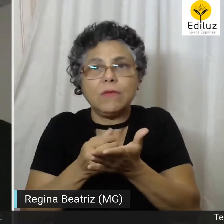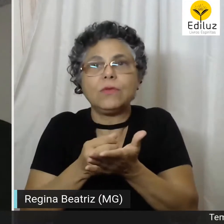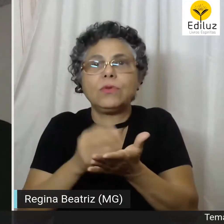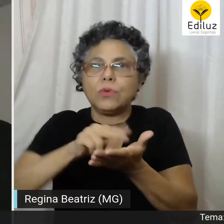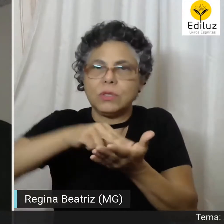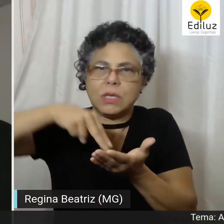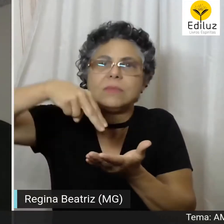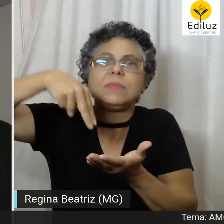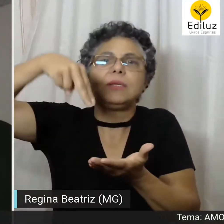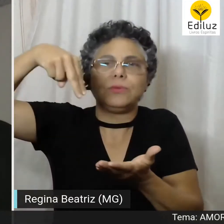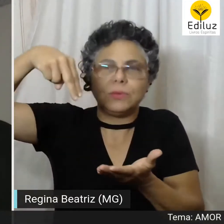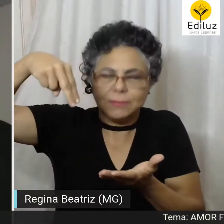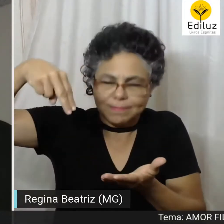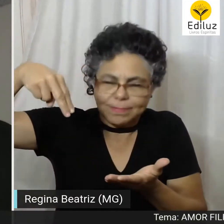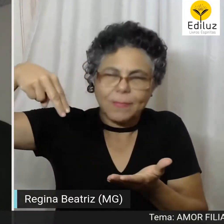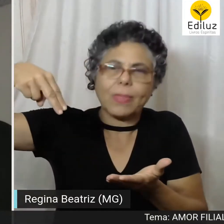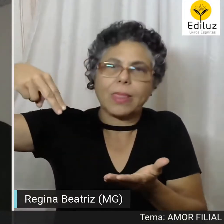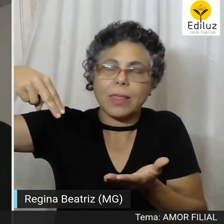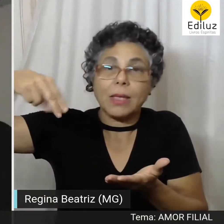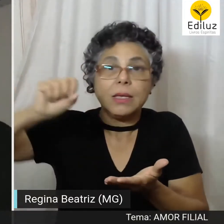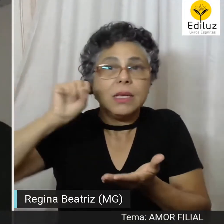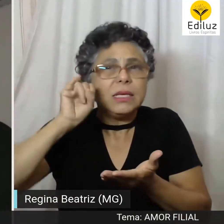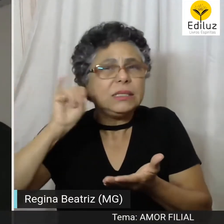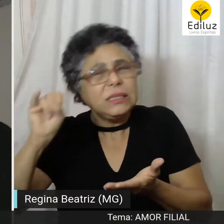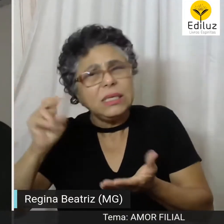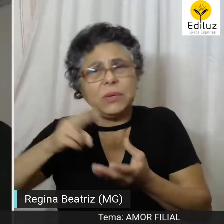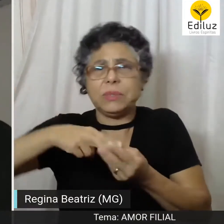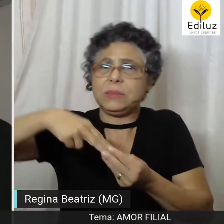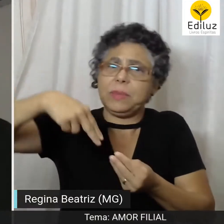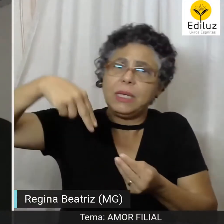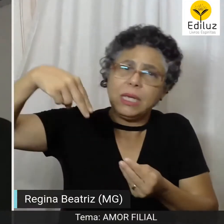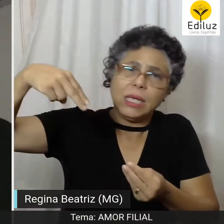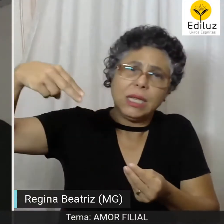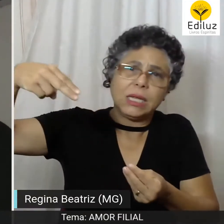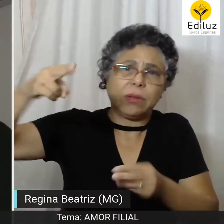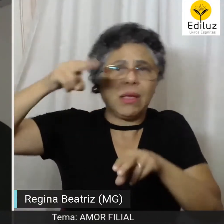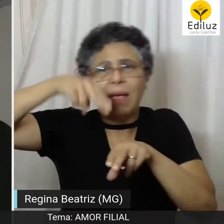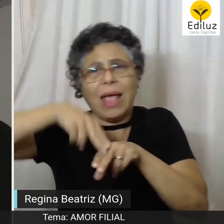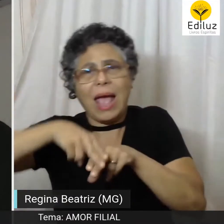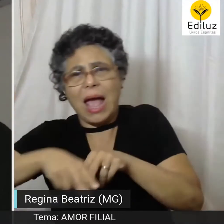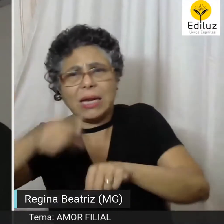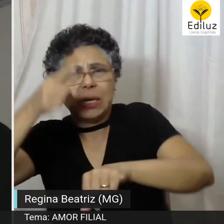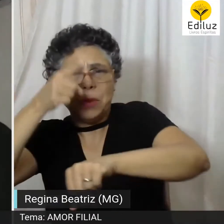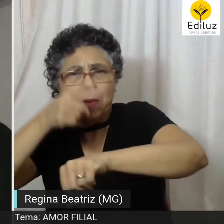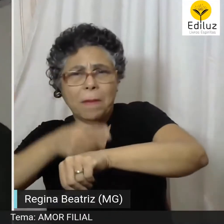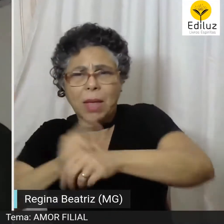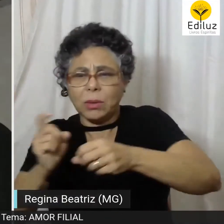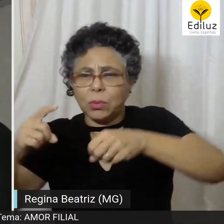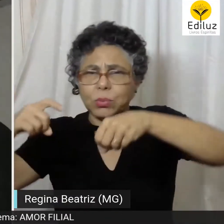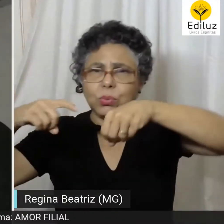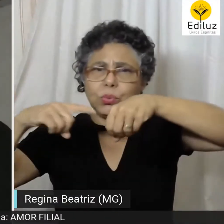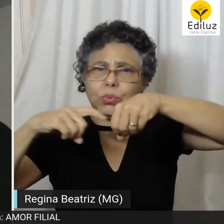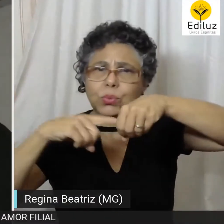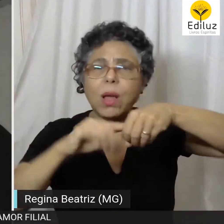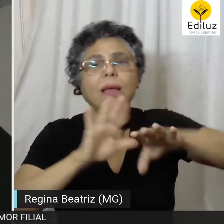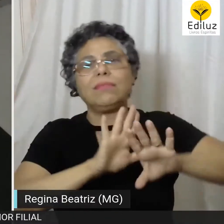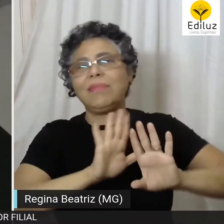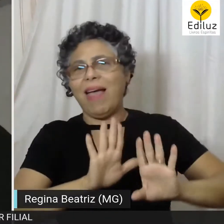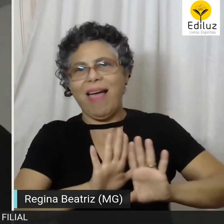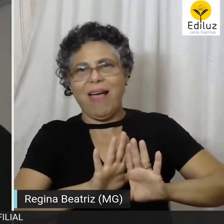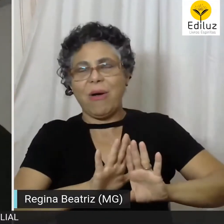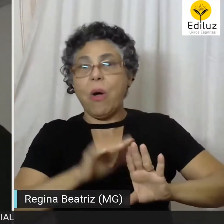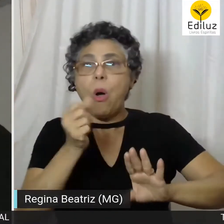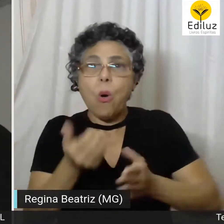Espíritos, né? Se o espírito encarna no momento da fecundação, se numa